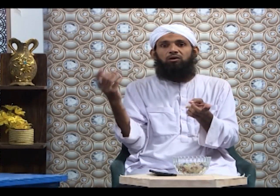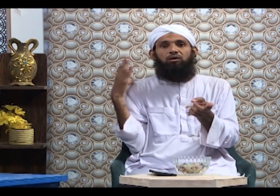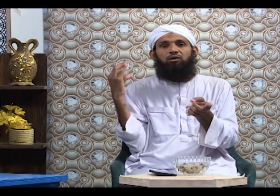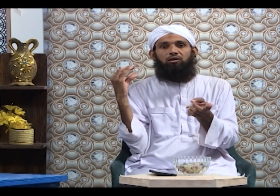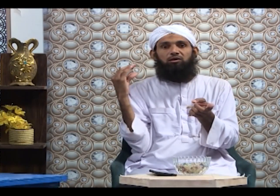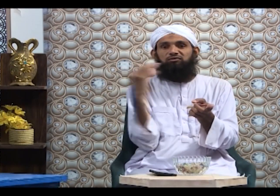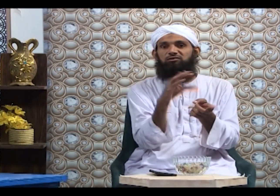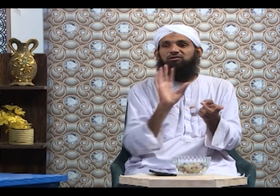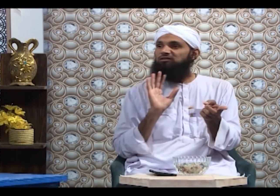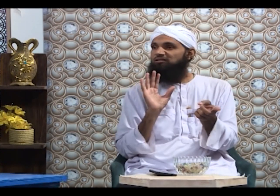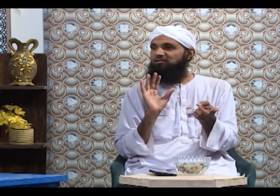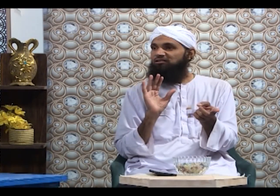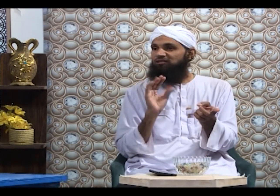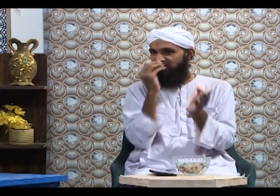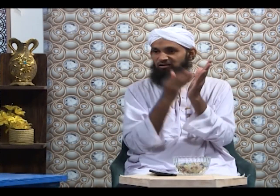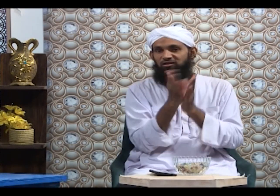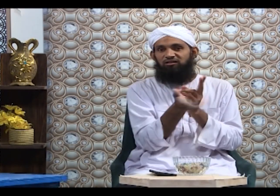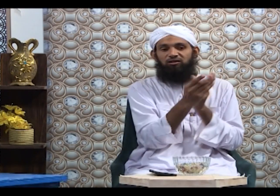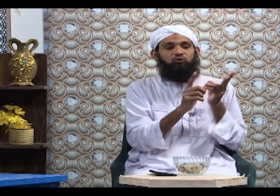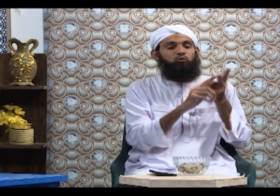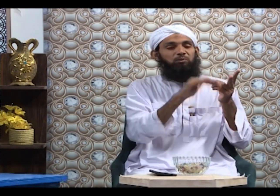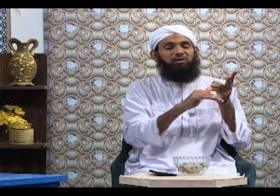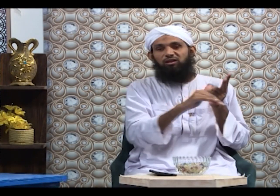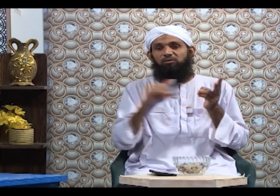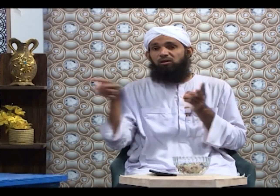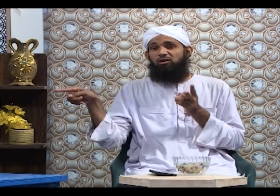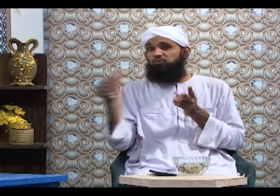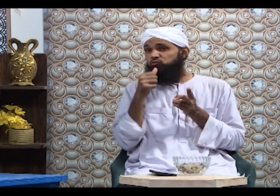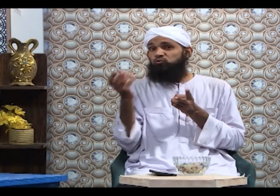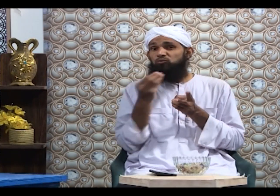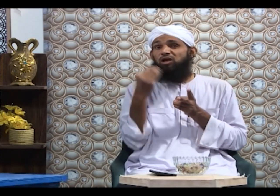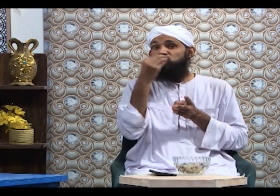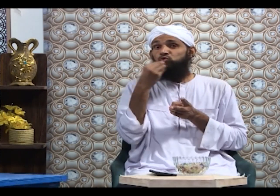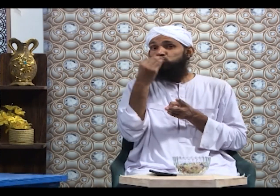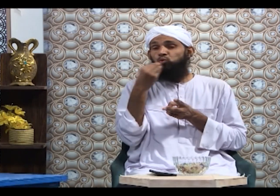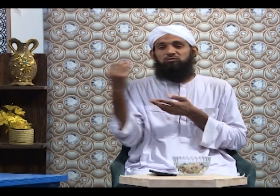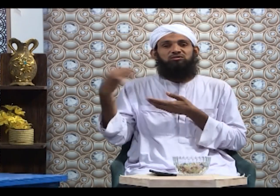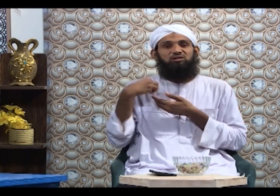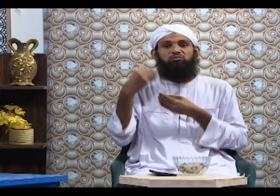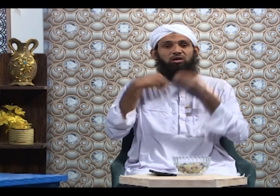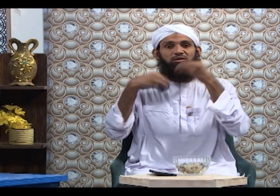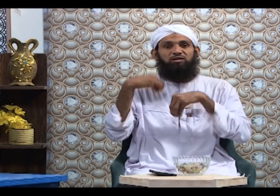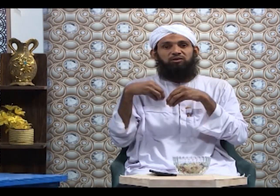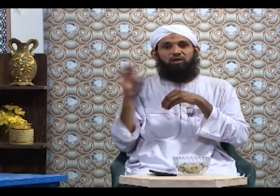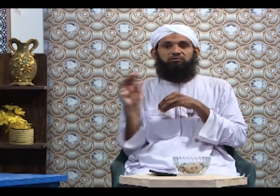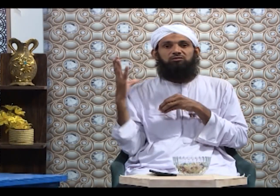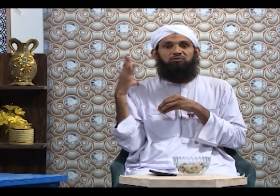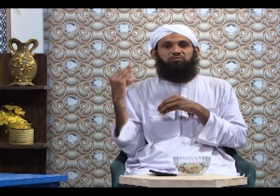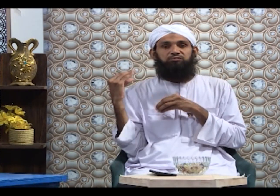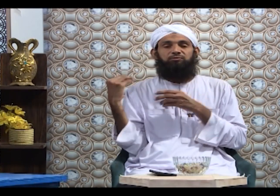آ کر کہے گا تو نے مجھے سود کھلایا تھا اور اس کی نیکیوں میں سے لے گا، اس طرح اس کے گھر والے اس کی سب نیکیاں لے جائیں گے اور